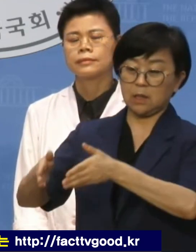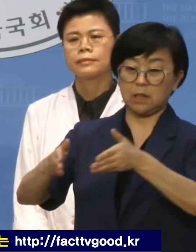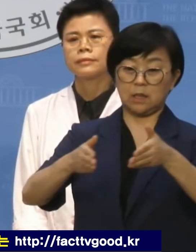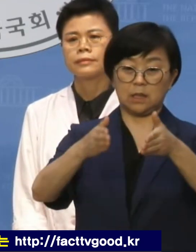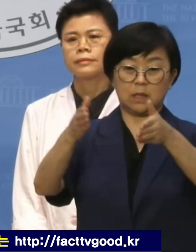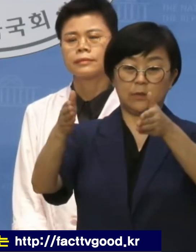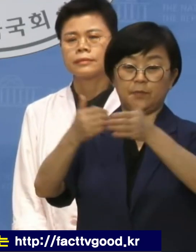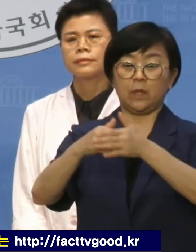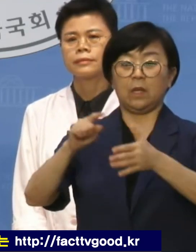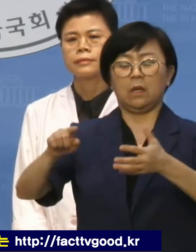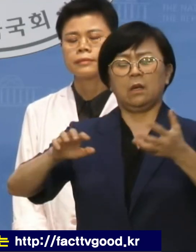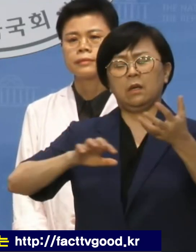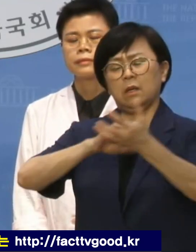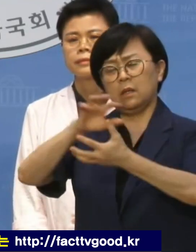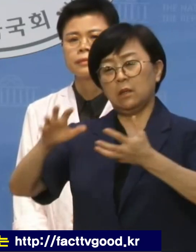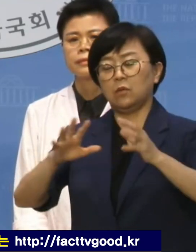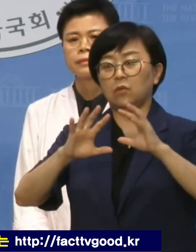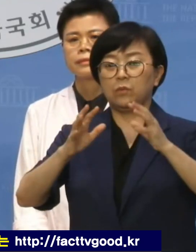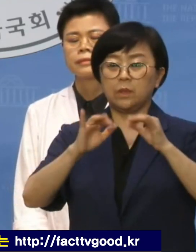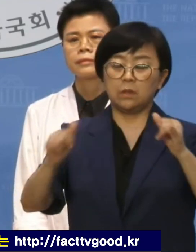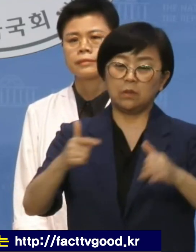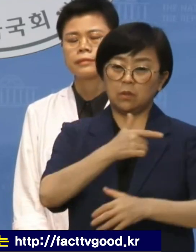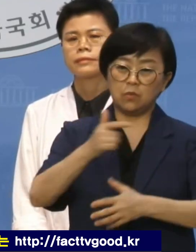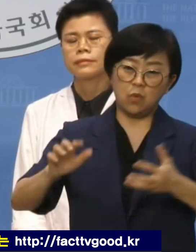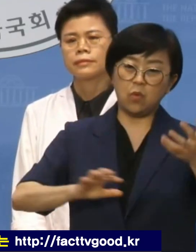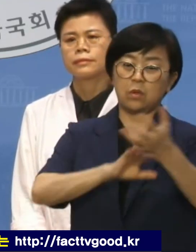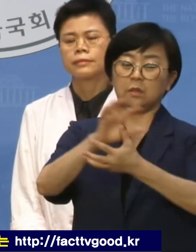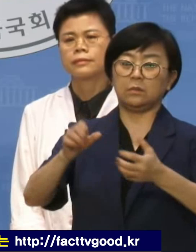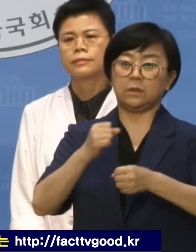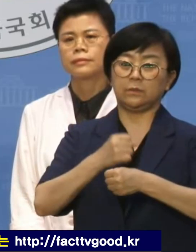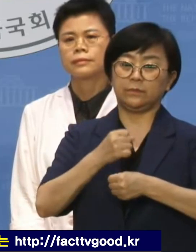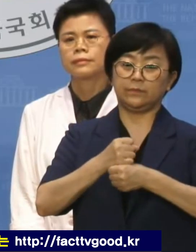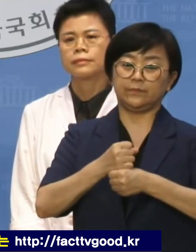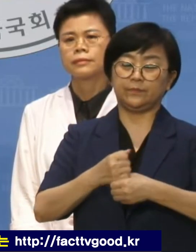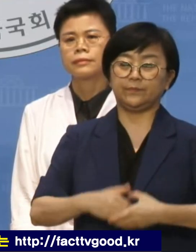이 야단법석 국민들을 너무나 혼란스럽게 만들고 있습니다.